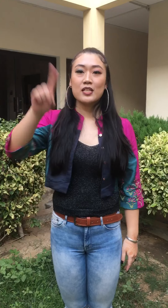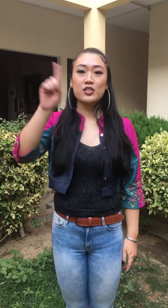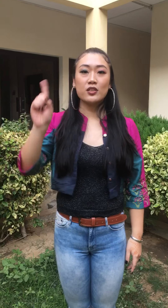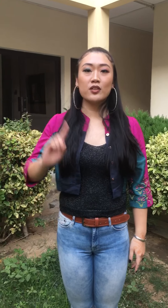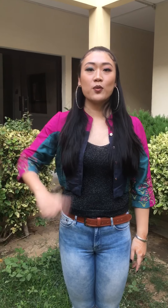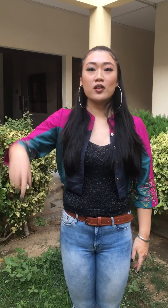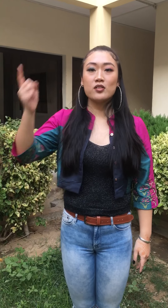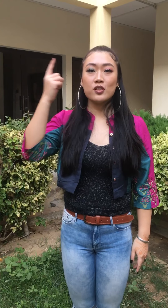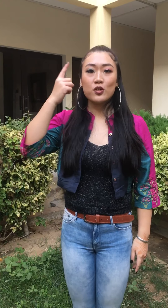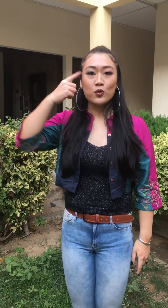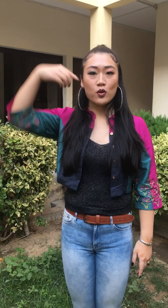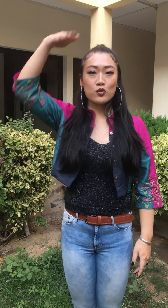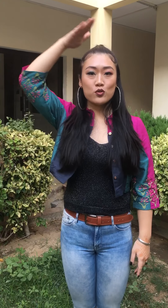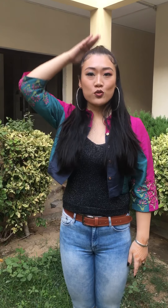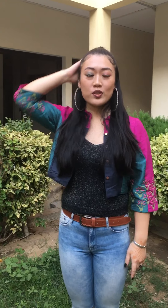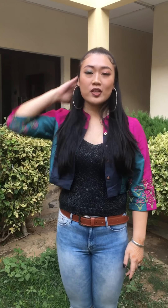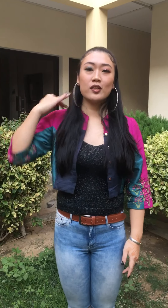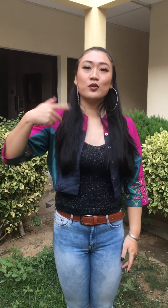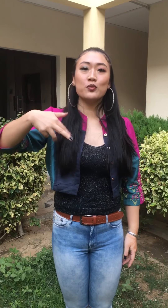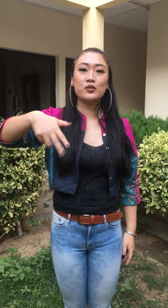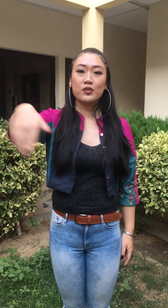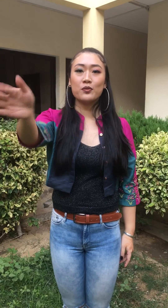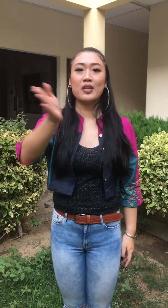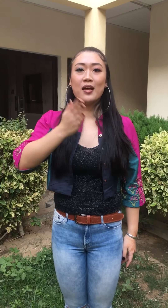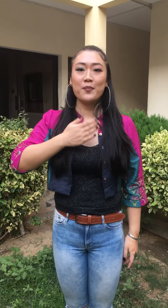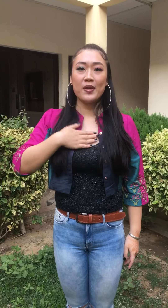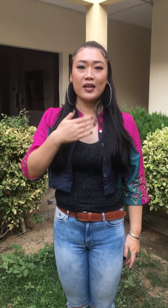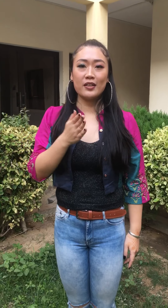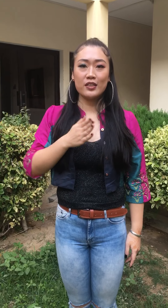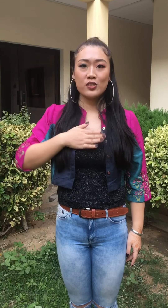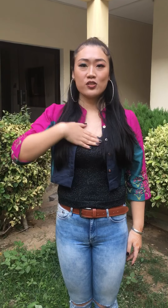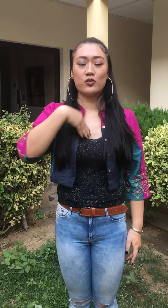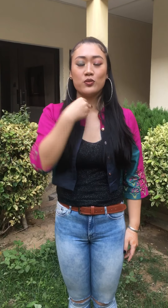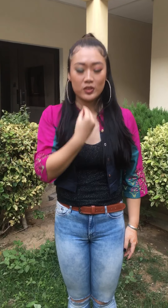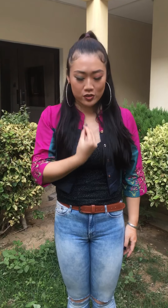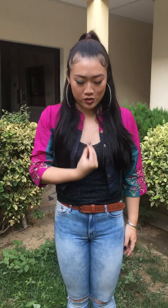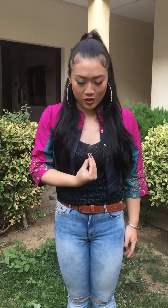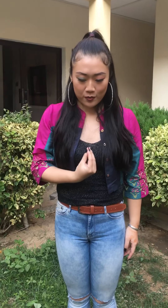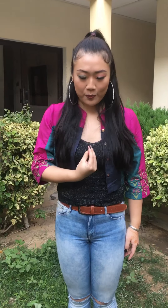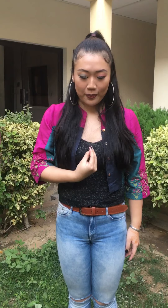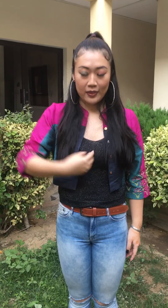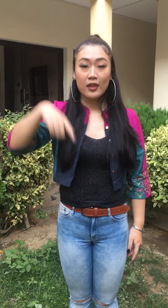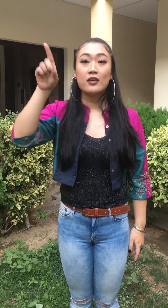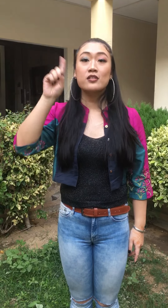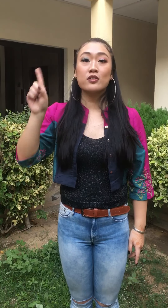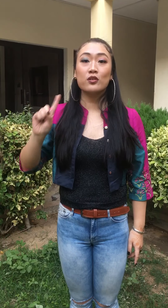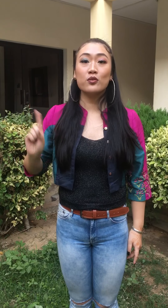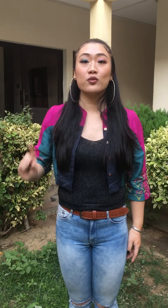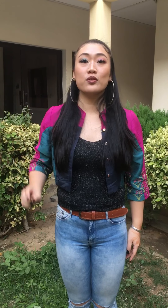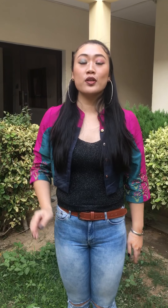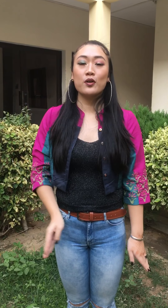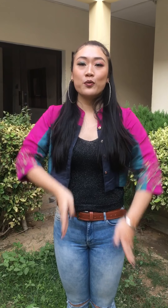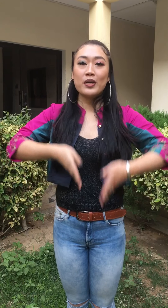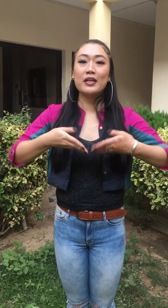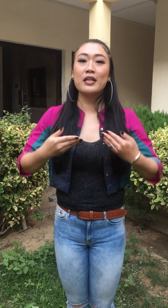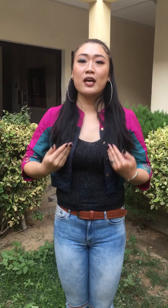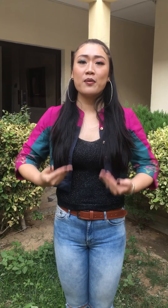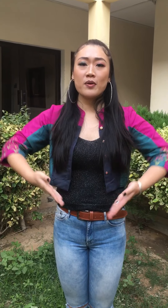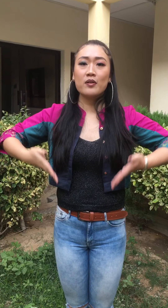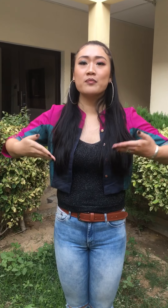谁能忘记过去一路走来陪你受的伤，谁能预料未来茫